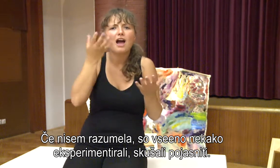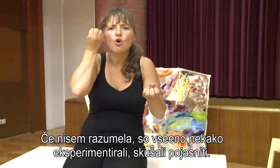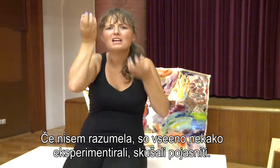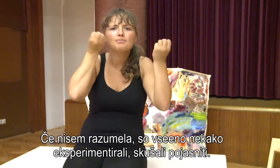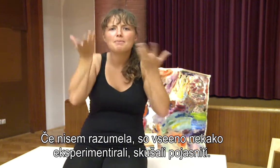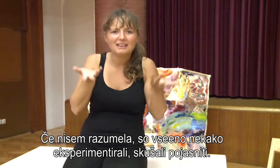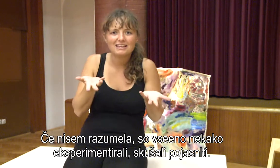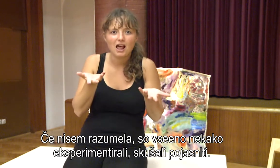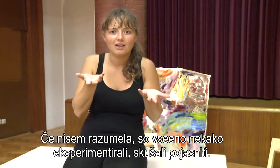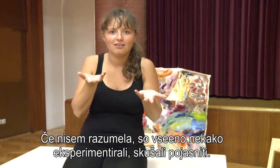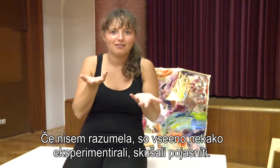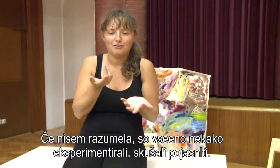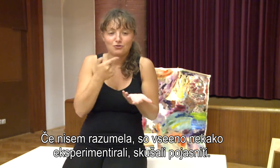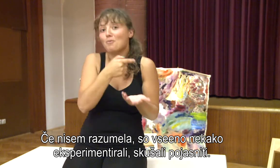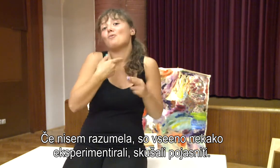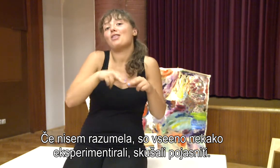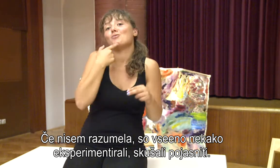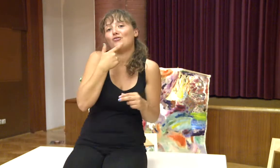nekako eksperimentirali. To mi je bilo najbolj všeč.